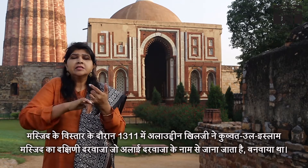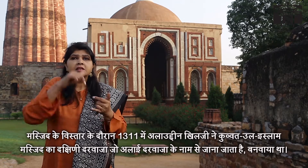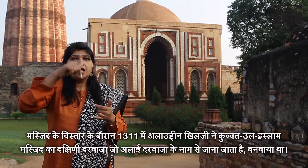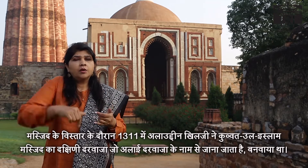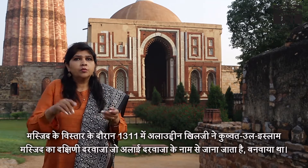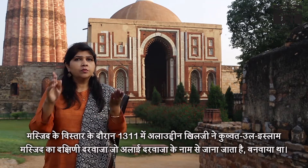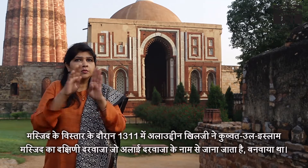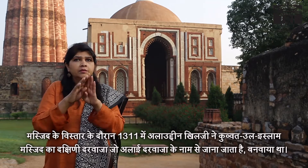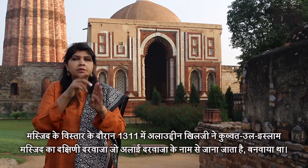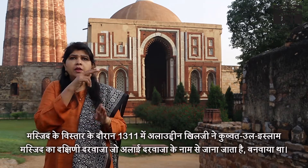जाना जाता है, बनवाया था।